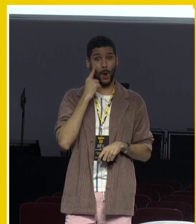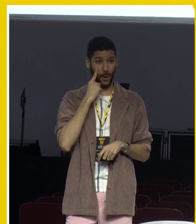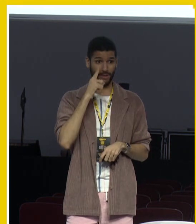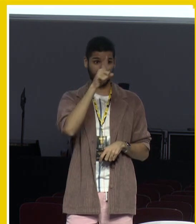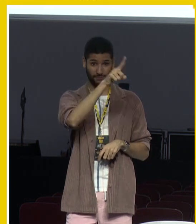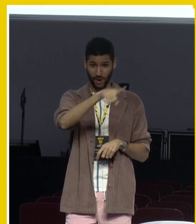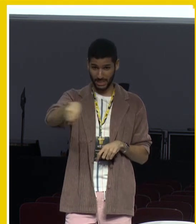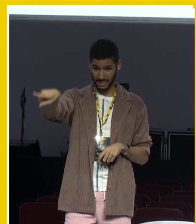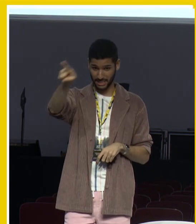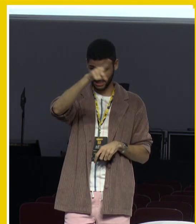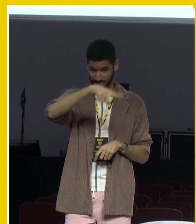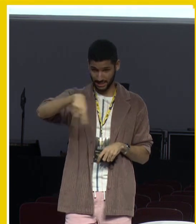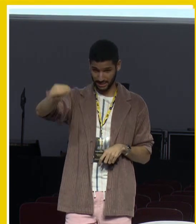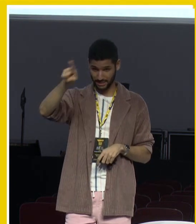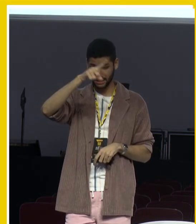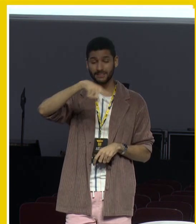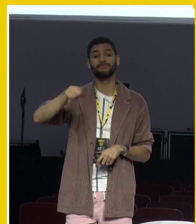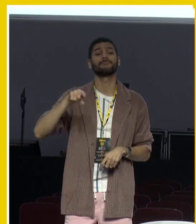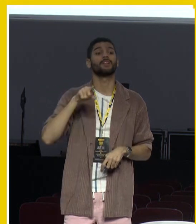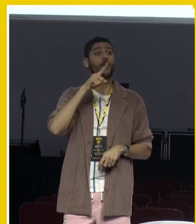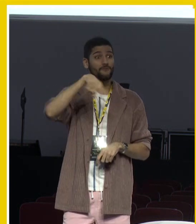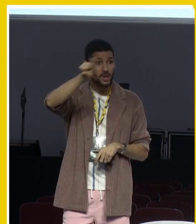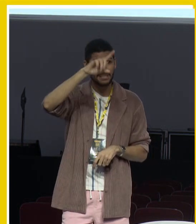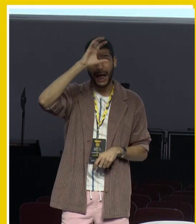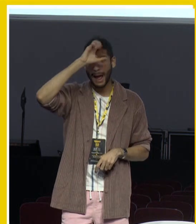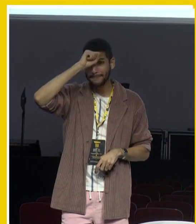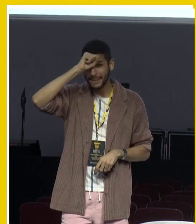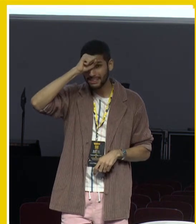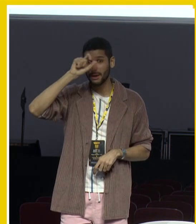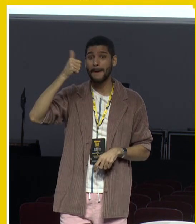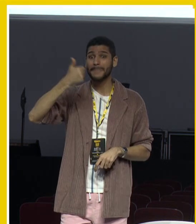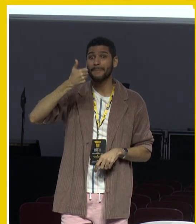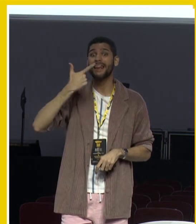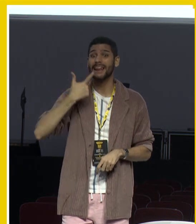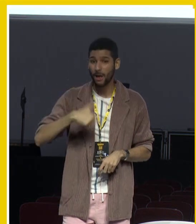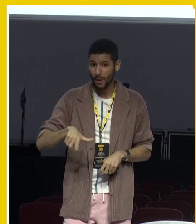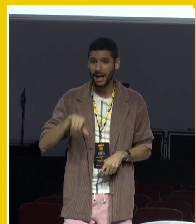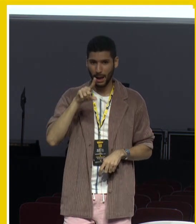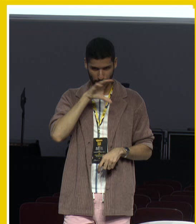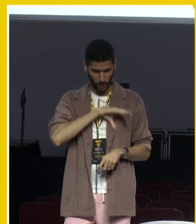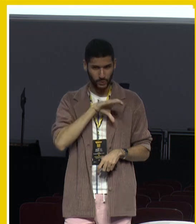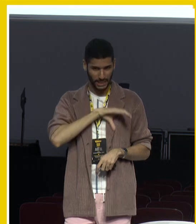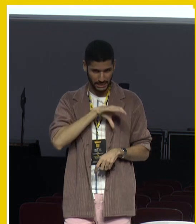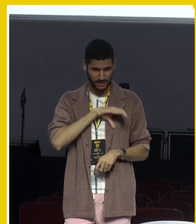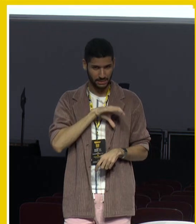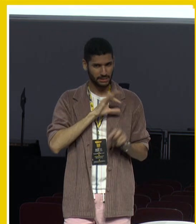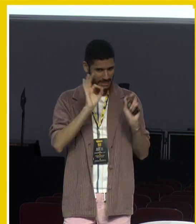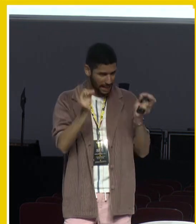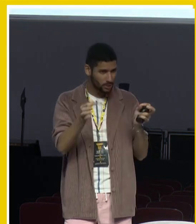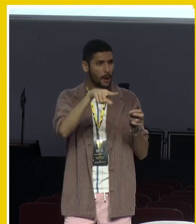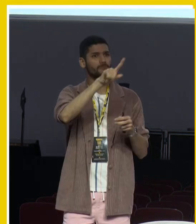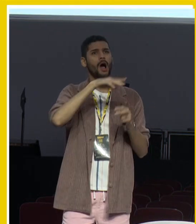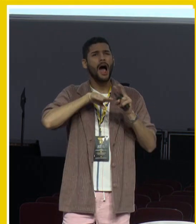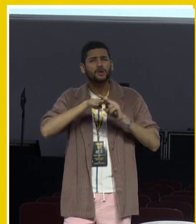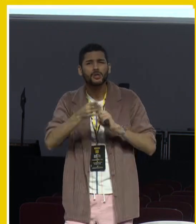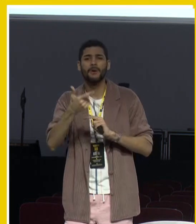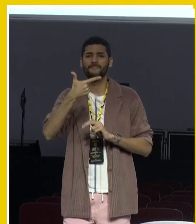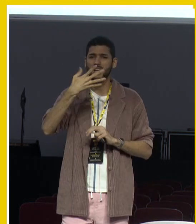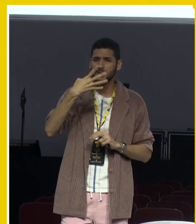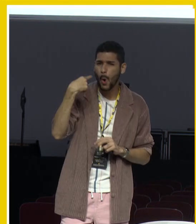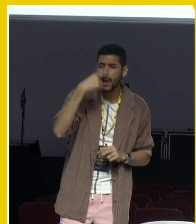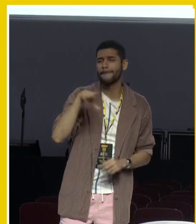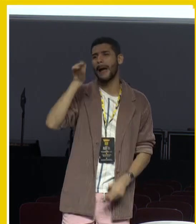escreve muitas vezes o português errado da maneira dele por exemplo vocês aprenderam a primeira língua de vocês é o